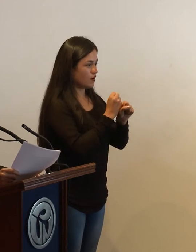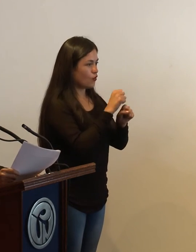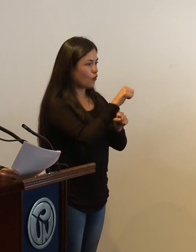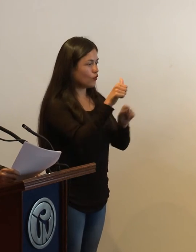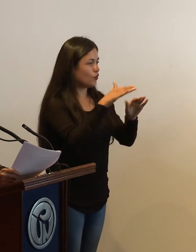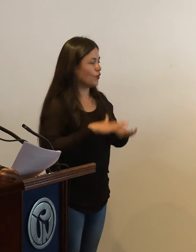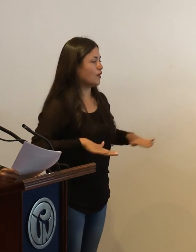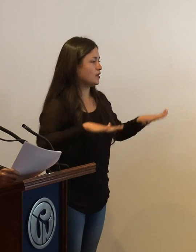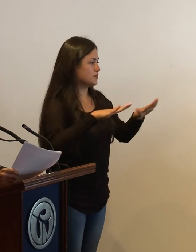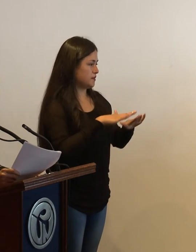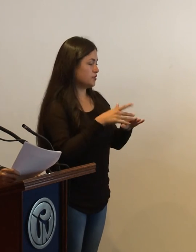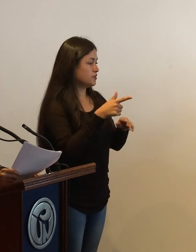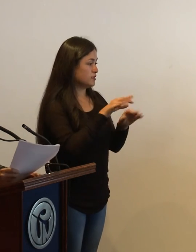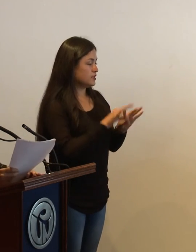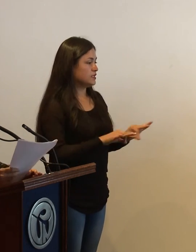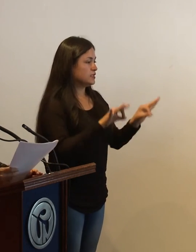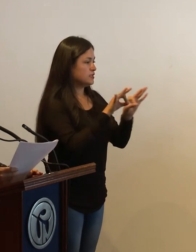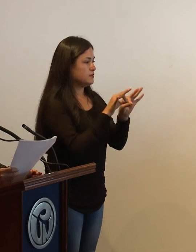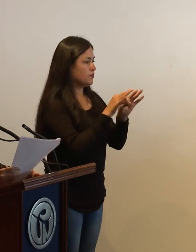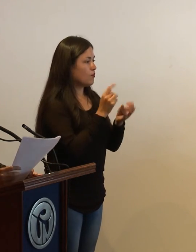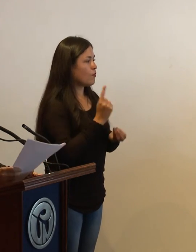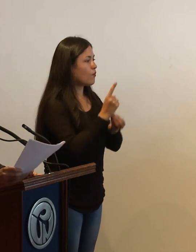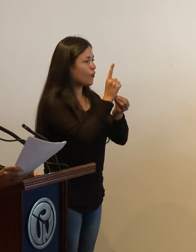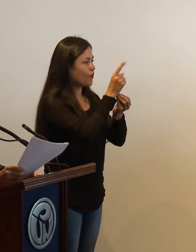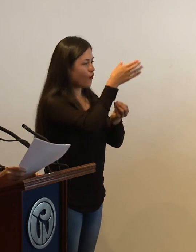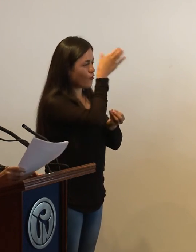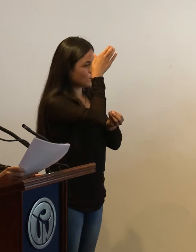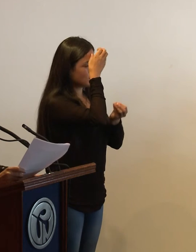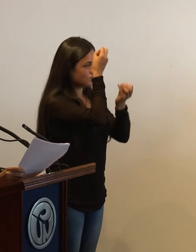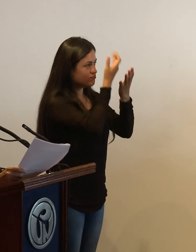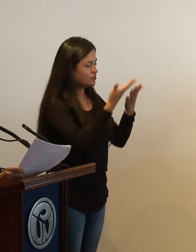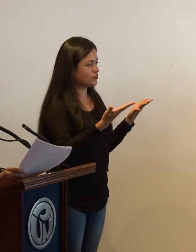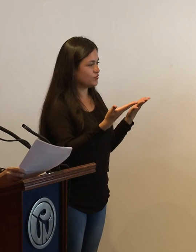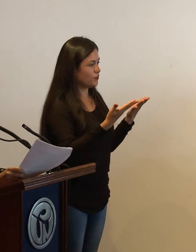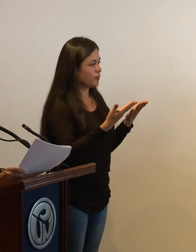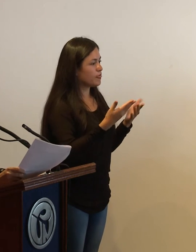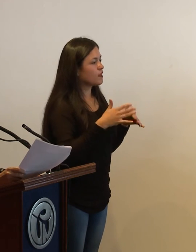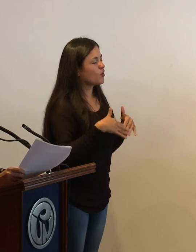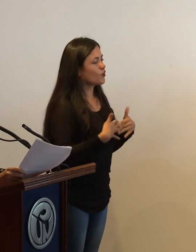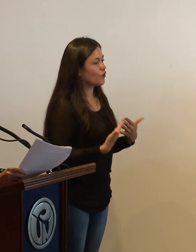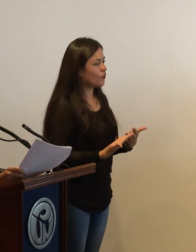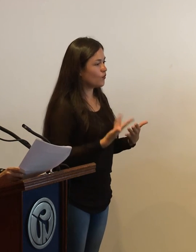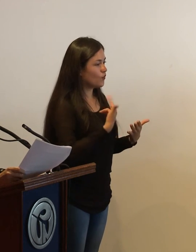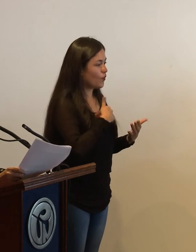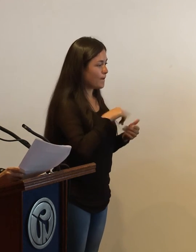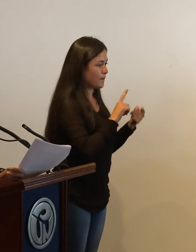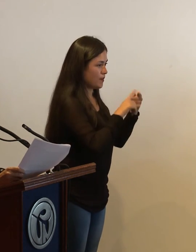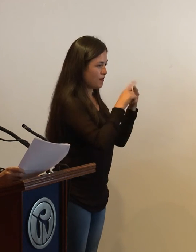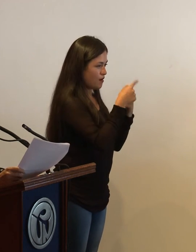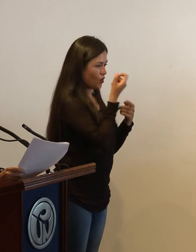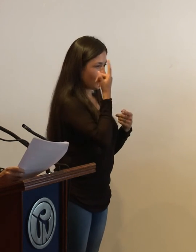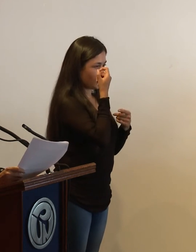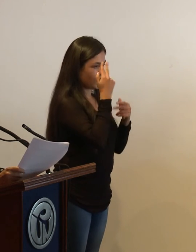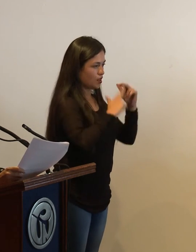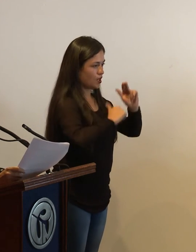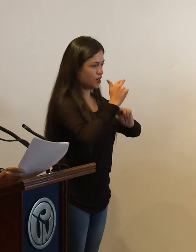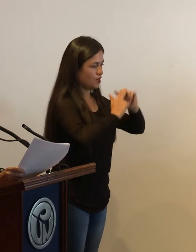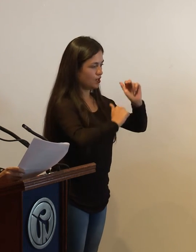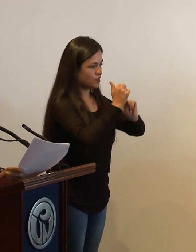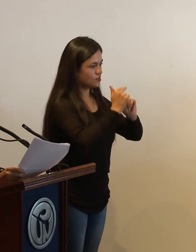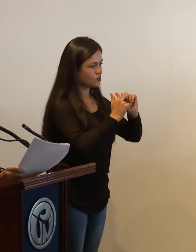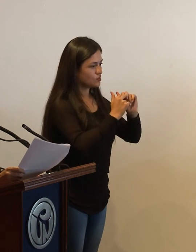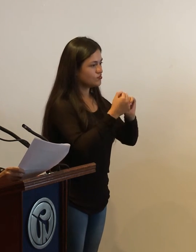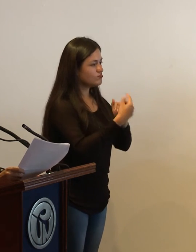lugar, pero aportando así a estas polifonías, y es como entender la construcción